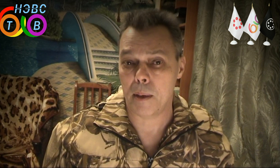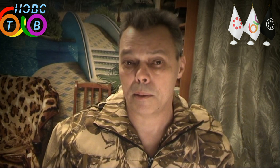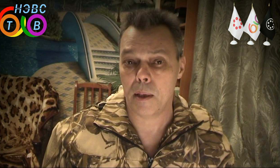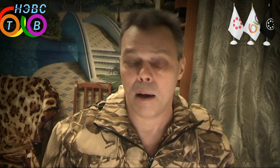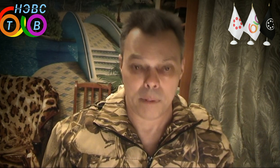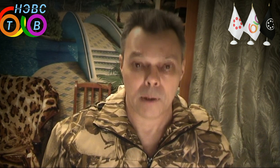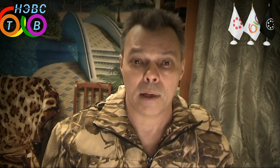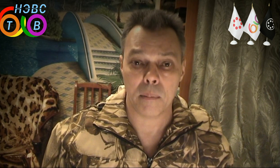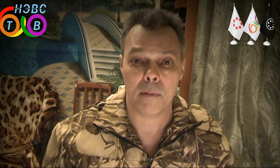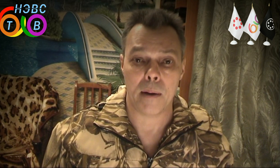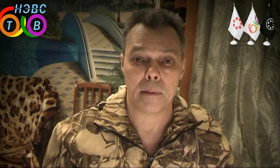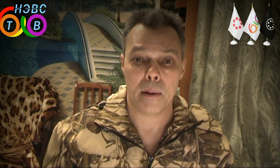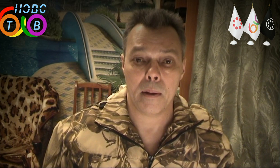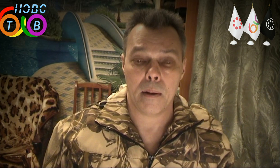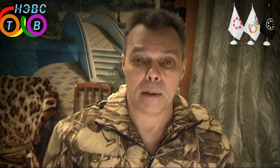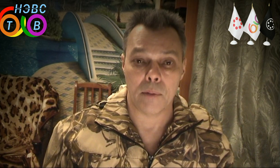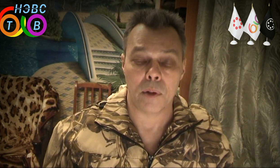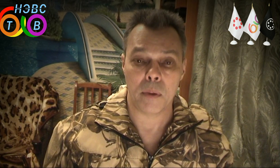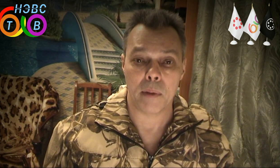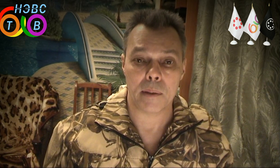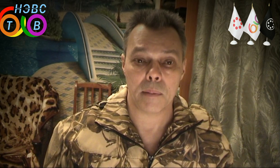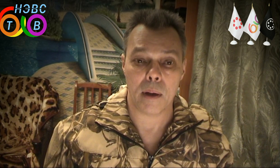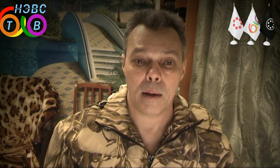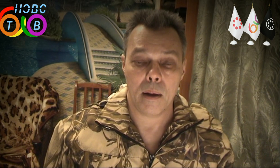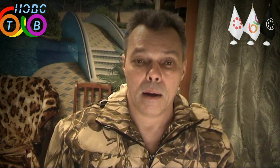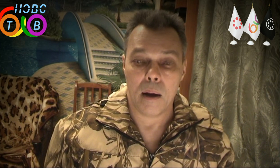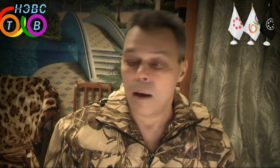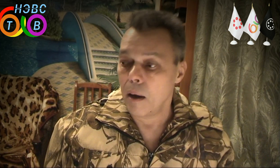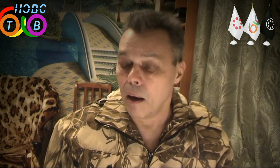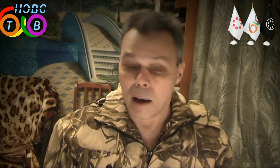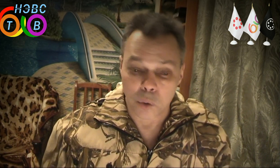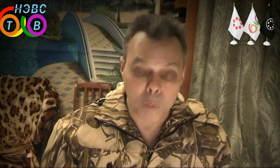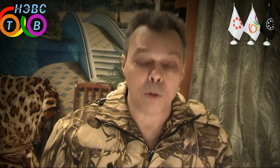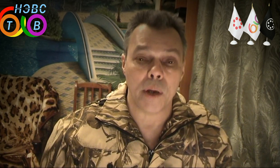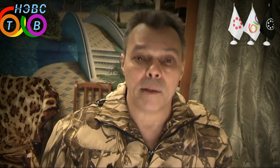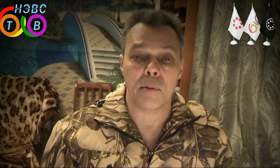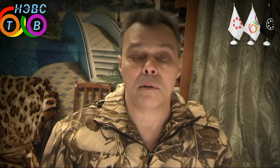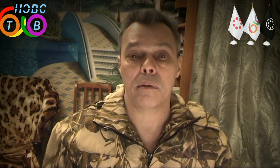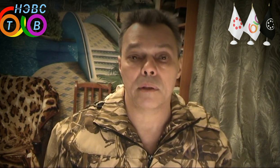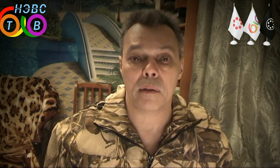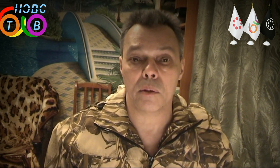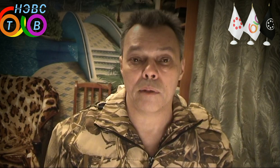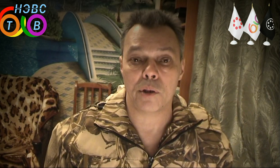понимаете? Обычно так и бывает, когда вот любимая семья. А тут получается вот такие вот вещи,